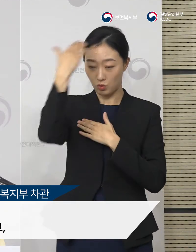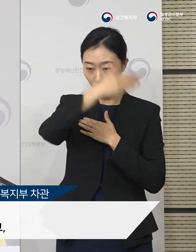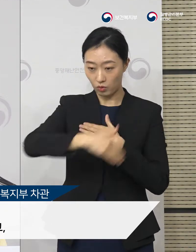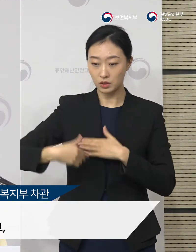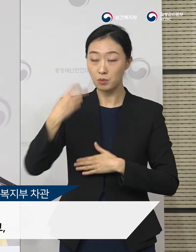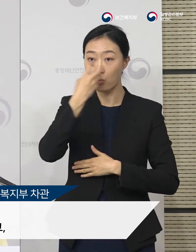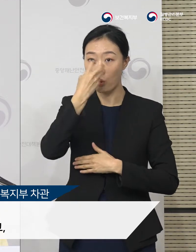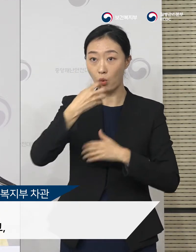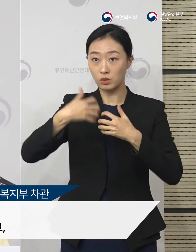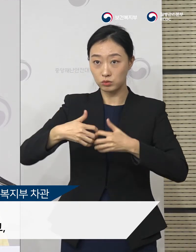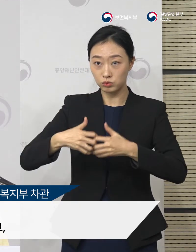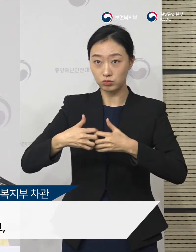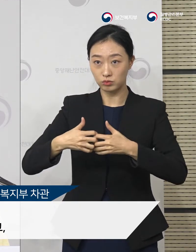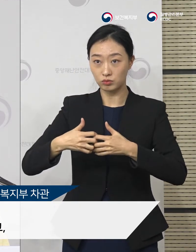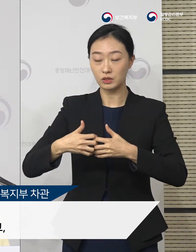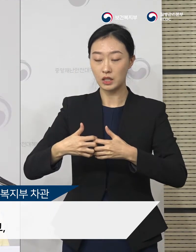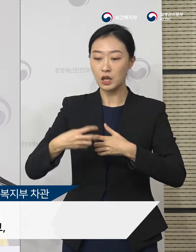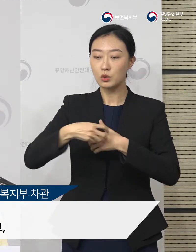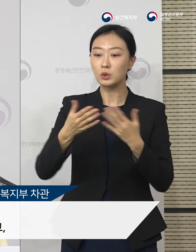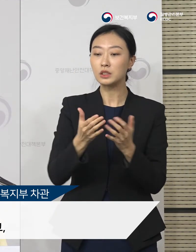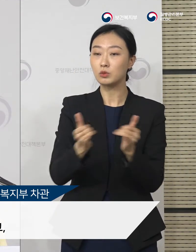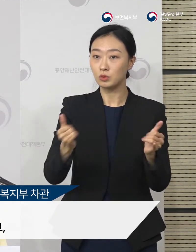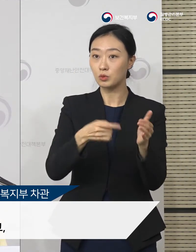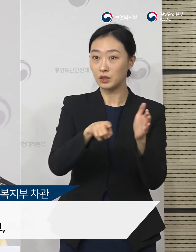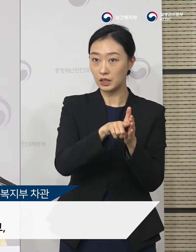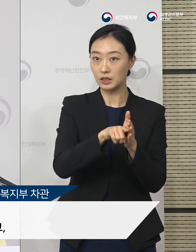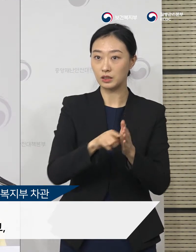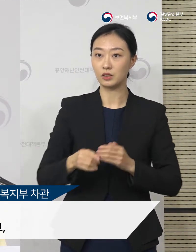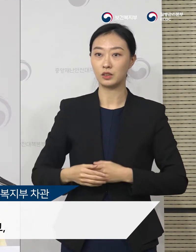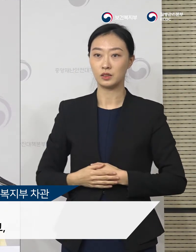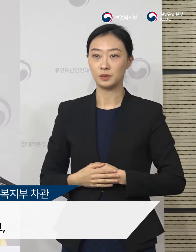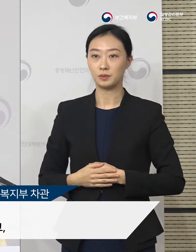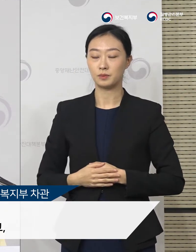등 의료진 보호 장비는 전신보호구와